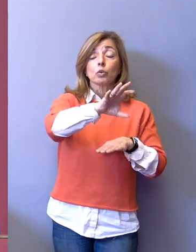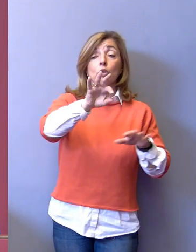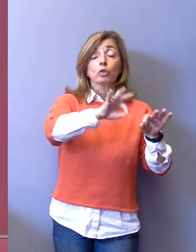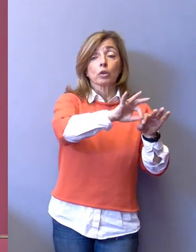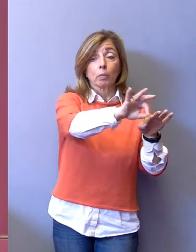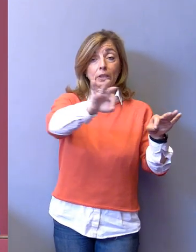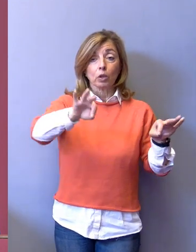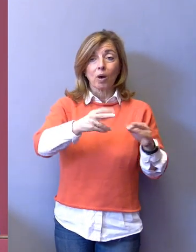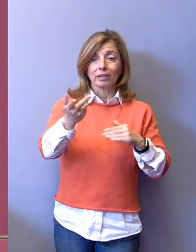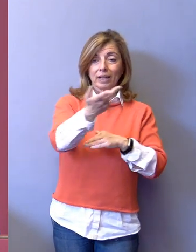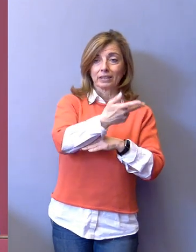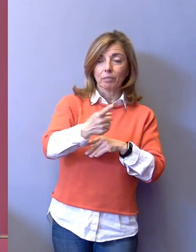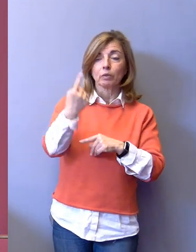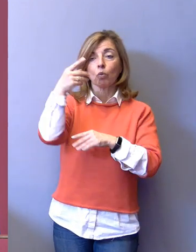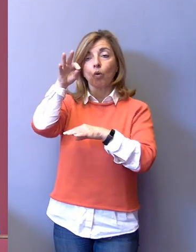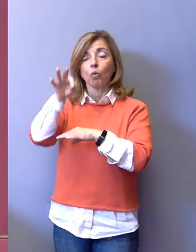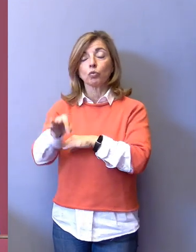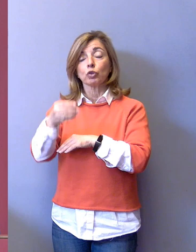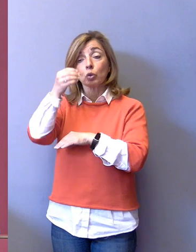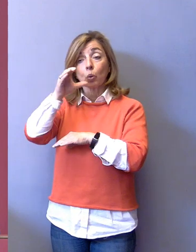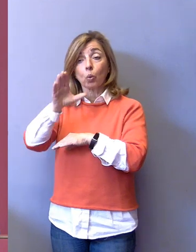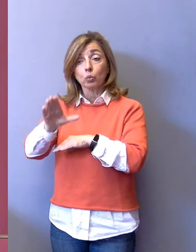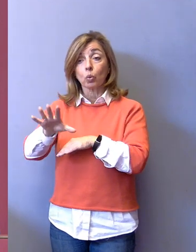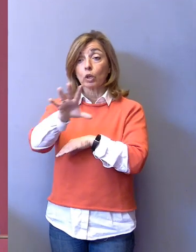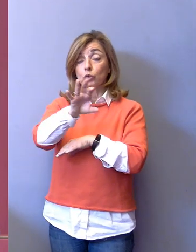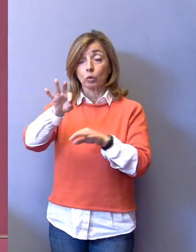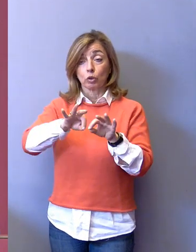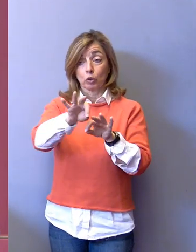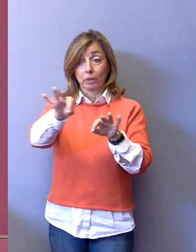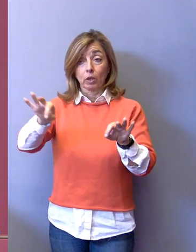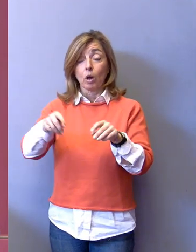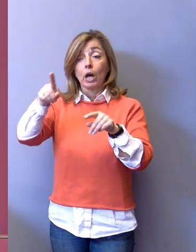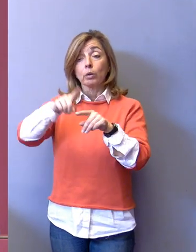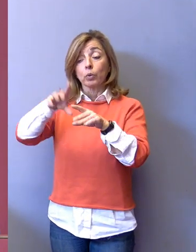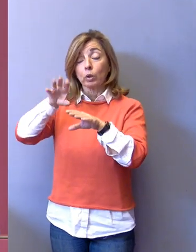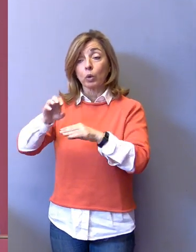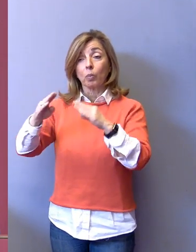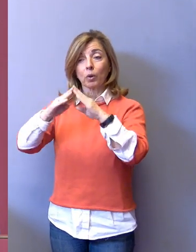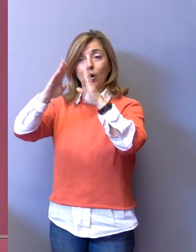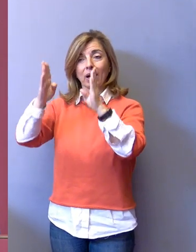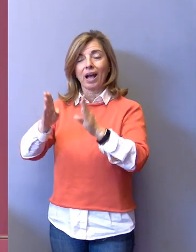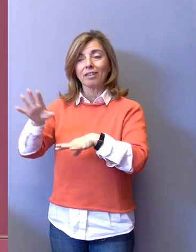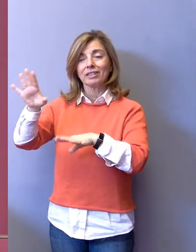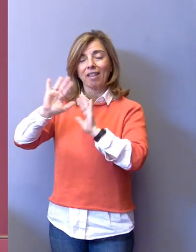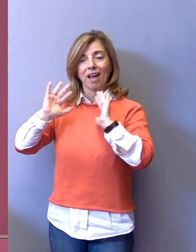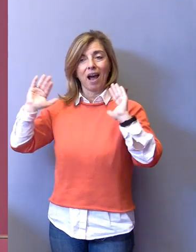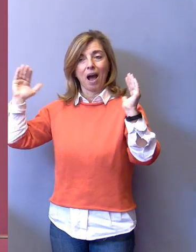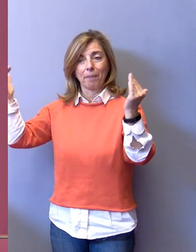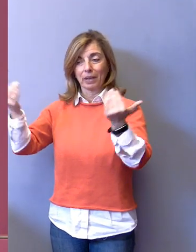la cultura di 750 metri quadri di recupero della casetta ambientale con nuovi spazi all'aperto